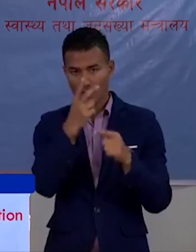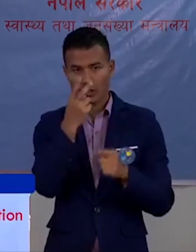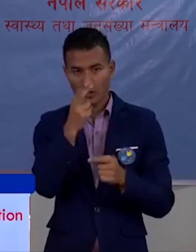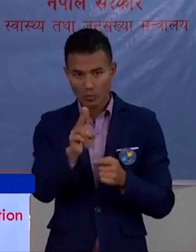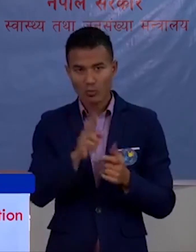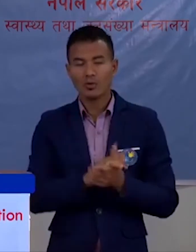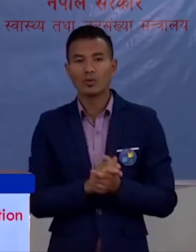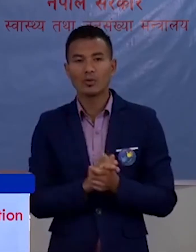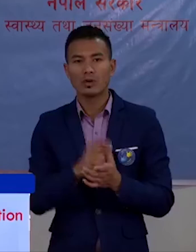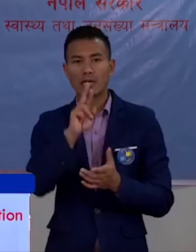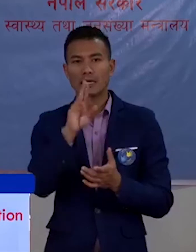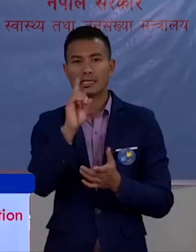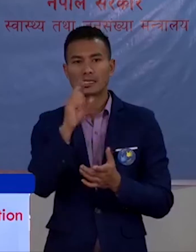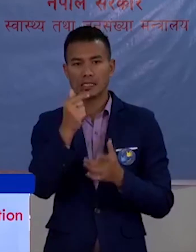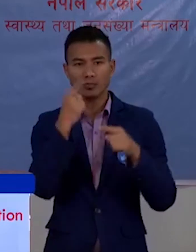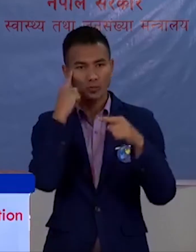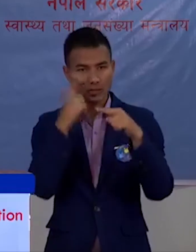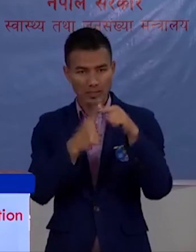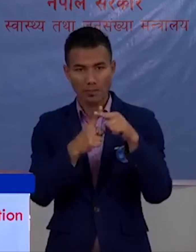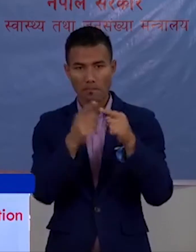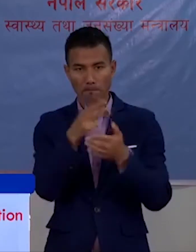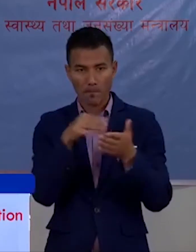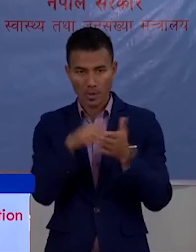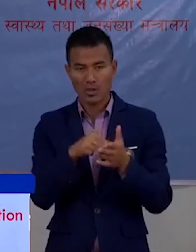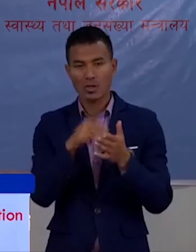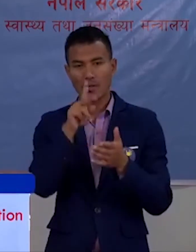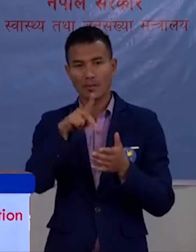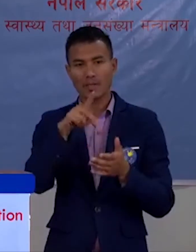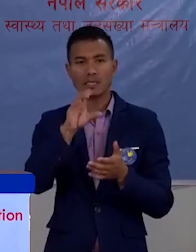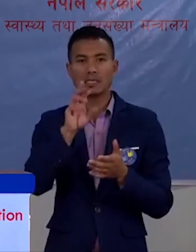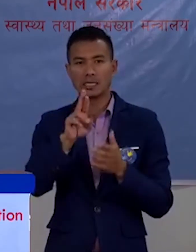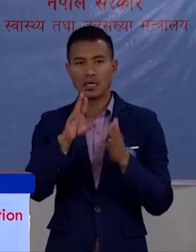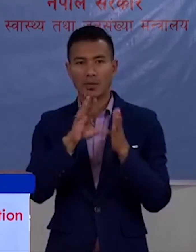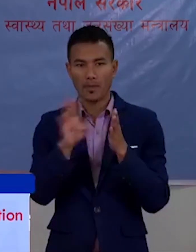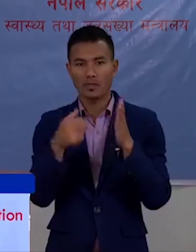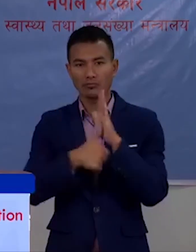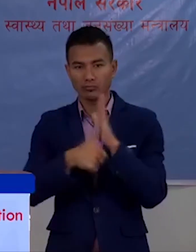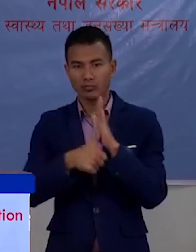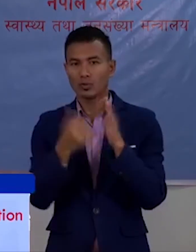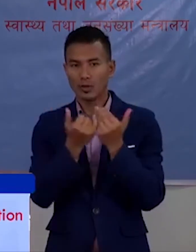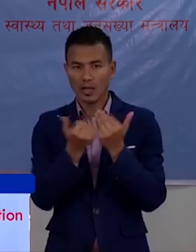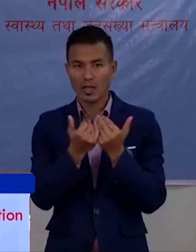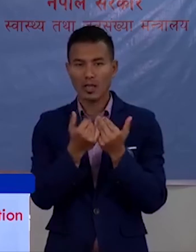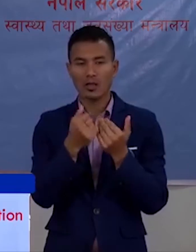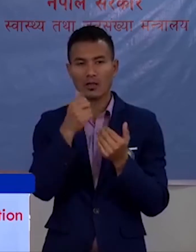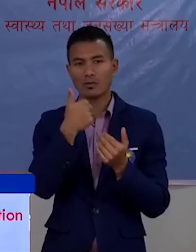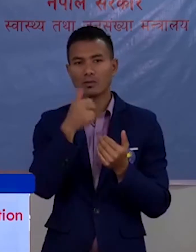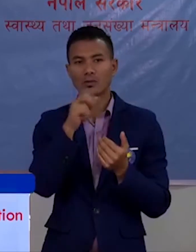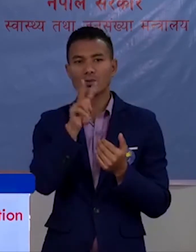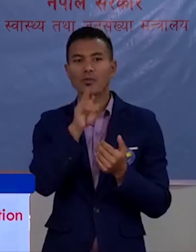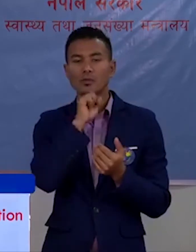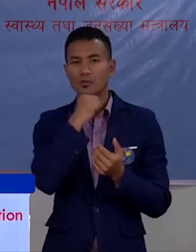र आरडिटी पोजिटिभ देखिएकाहरूमध्येलाई पिसिआर प्रविधिबाट टेस्ट गर्दा उहाँ